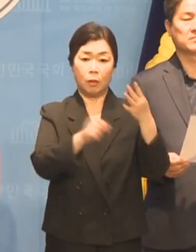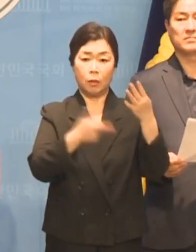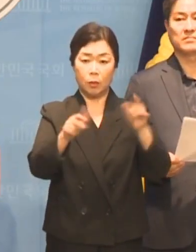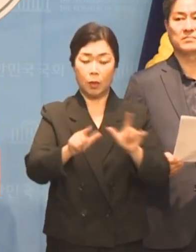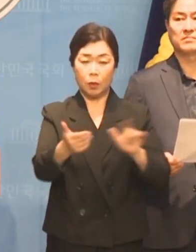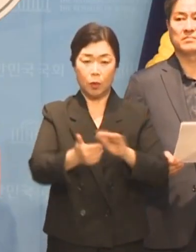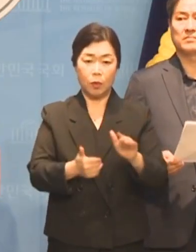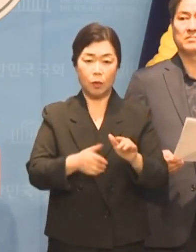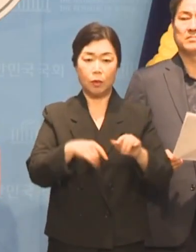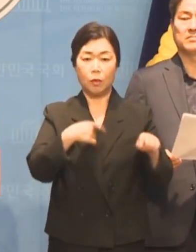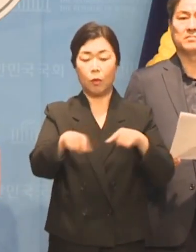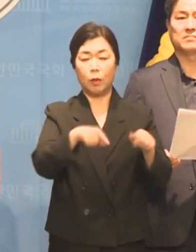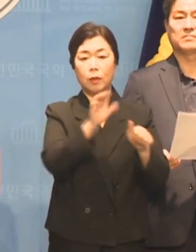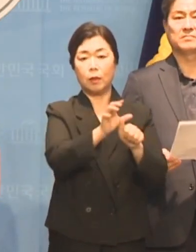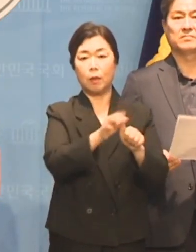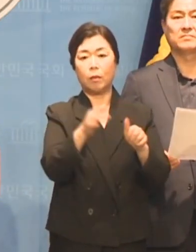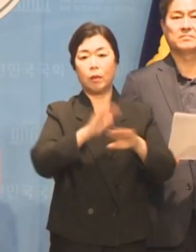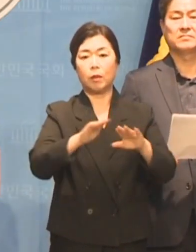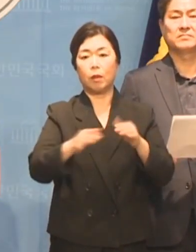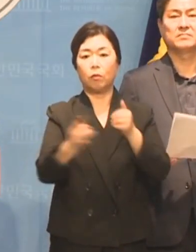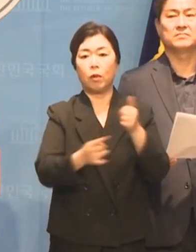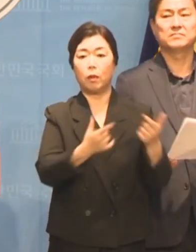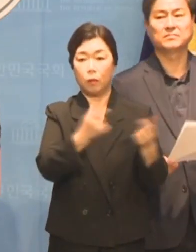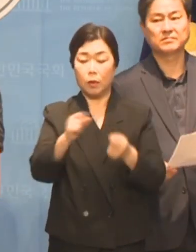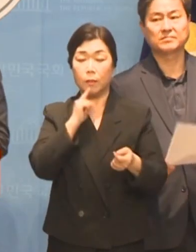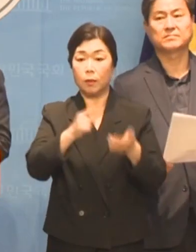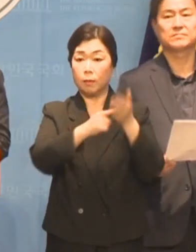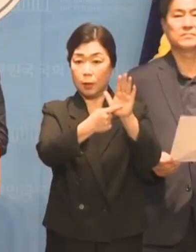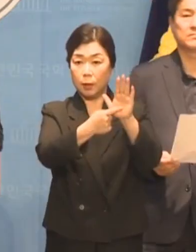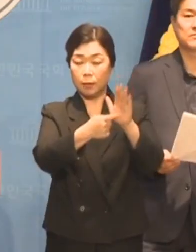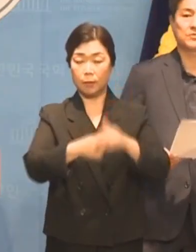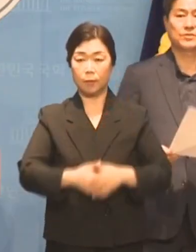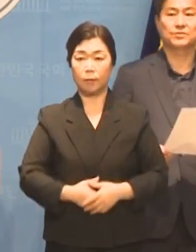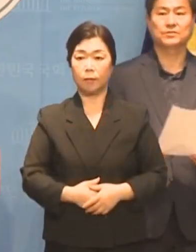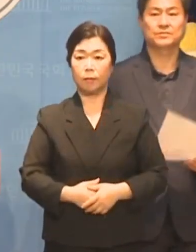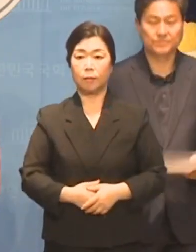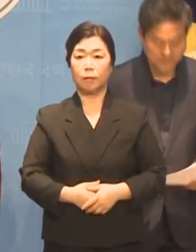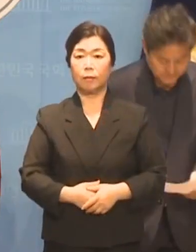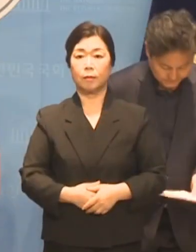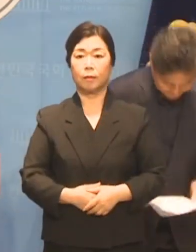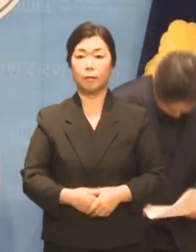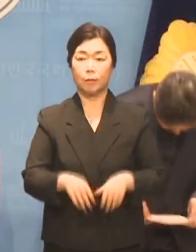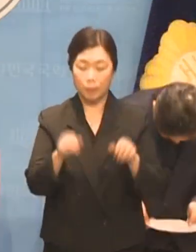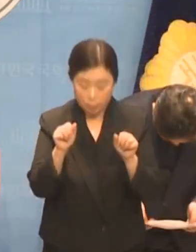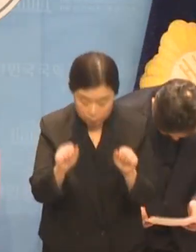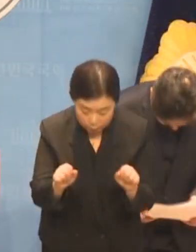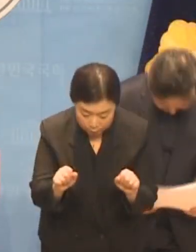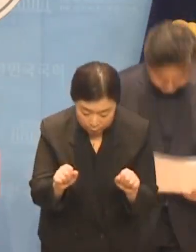정권 정치탄압 대책위원회 위원 일동. 네, 인사.